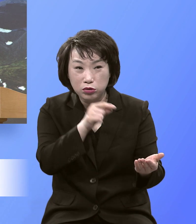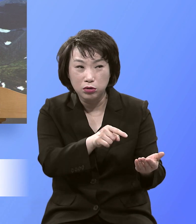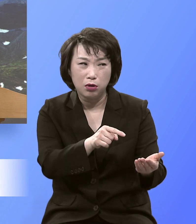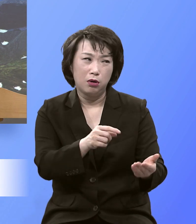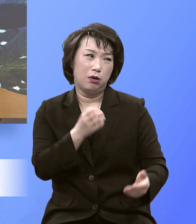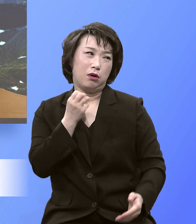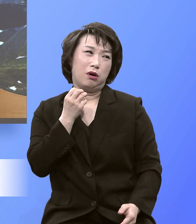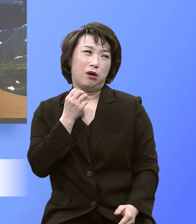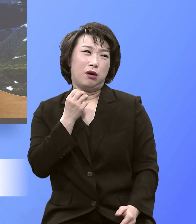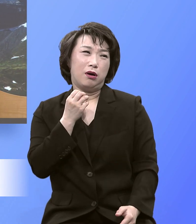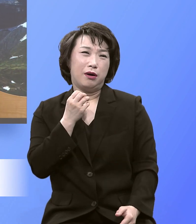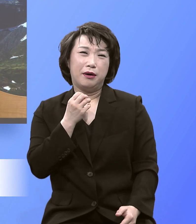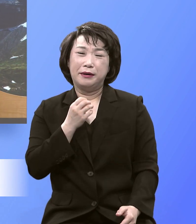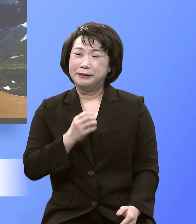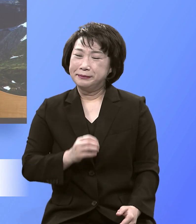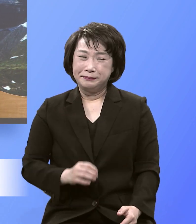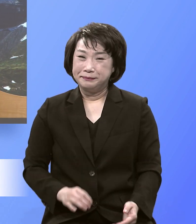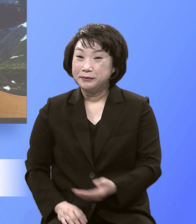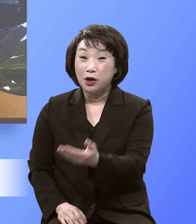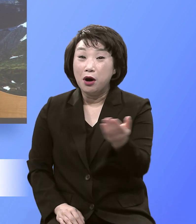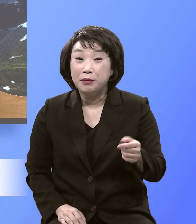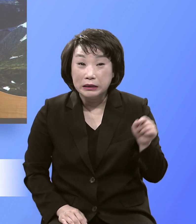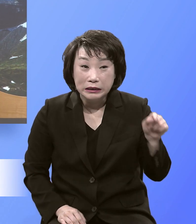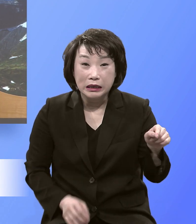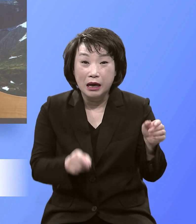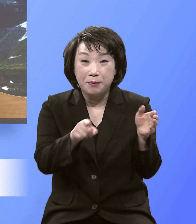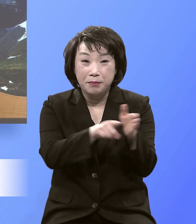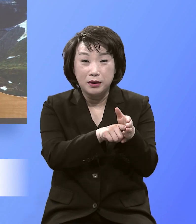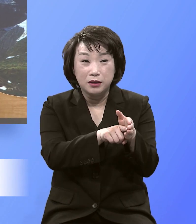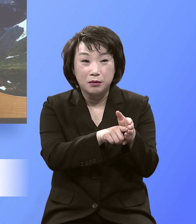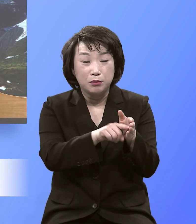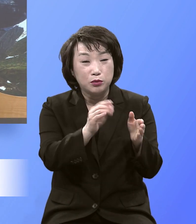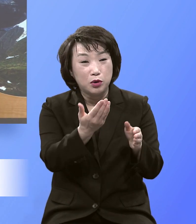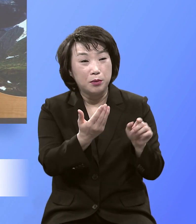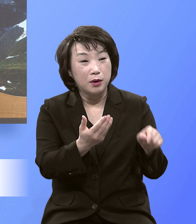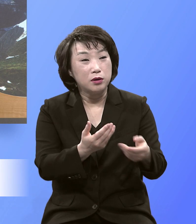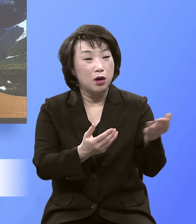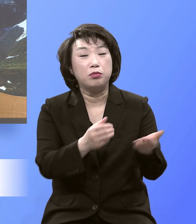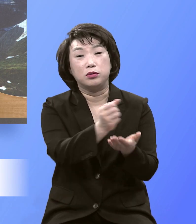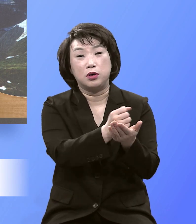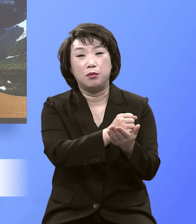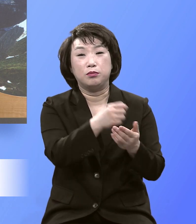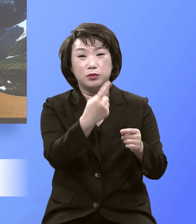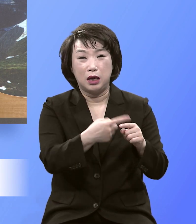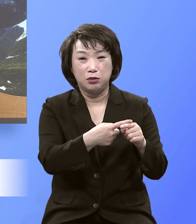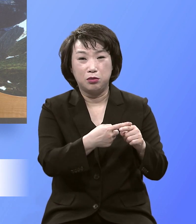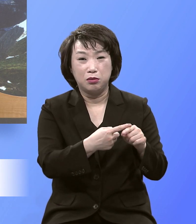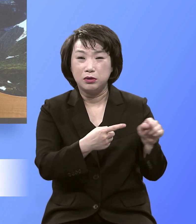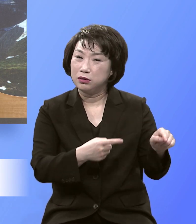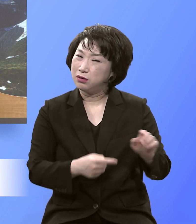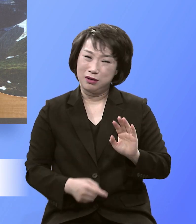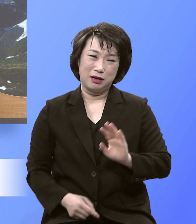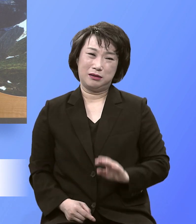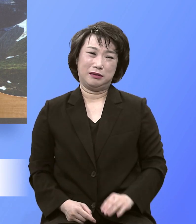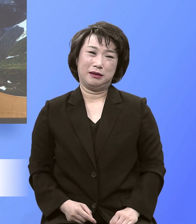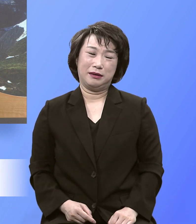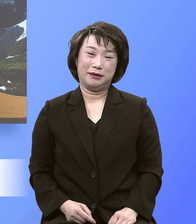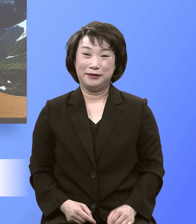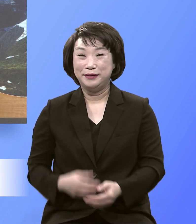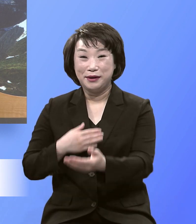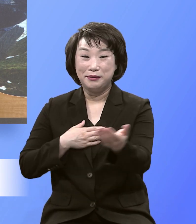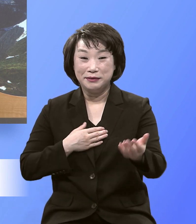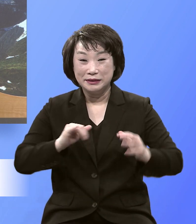말하고 외쳐댑니다. 여러분, 그것이 신앙이요 믿음이 되면 샤머니즘이 되는 거예요.